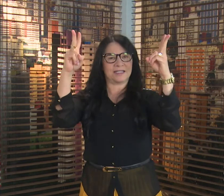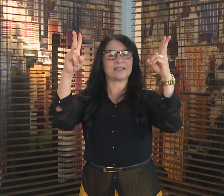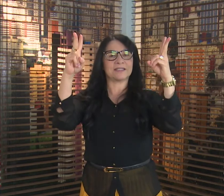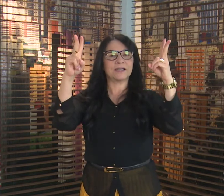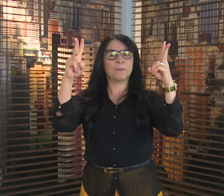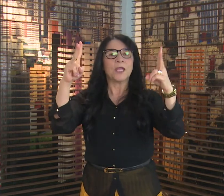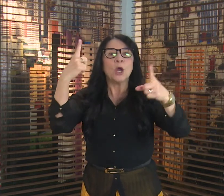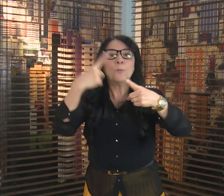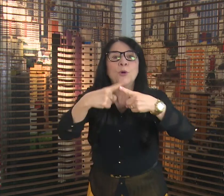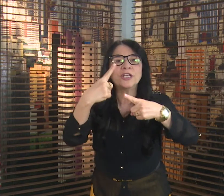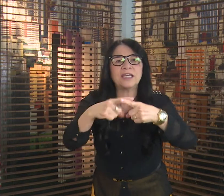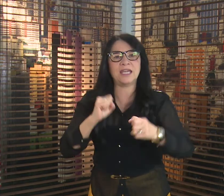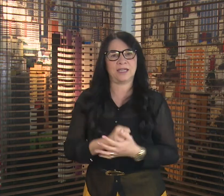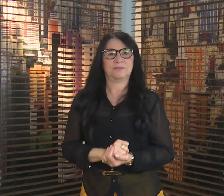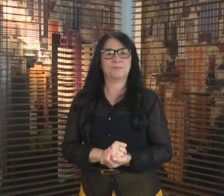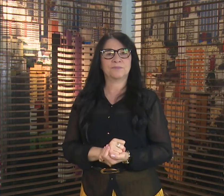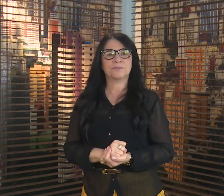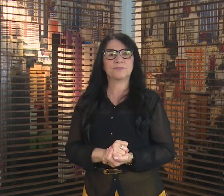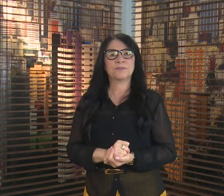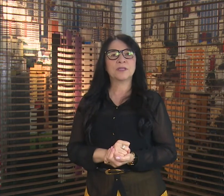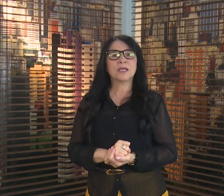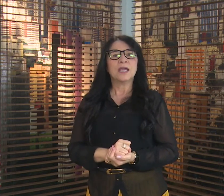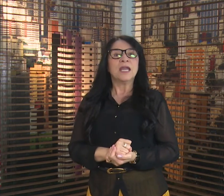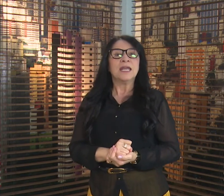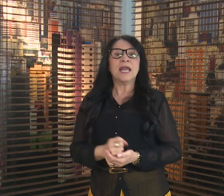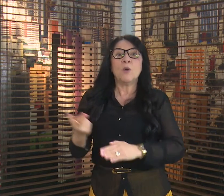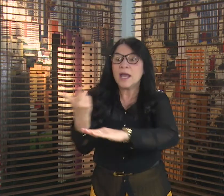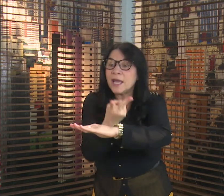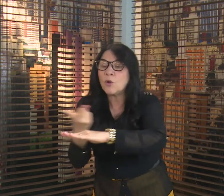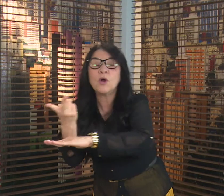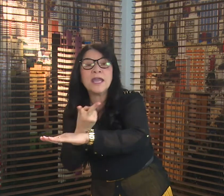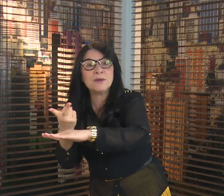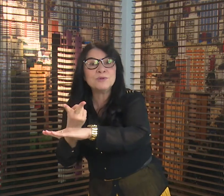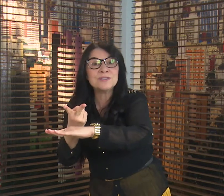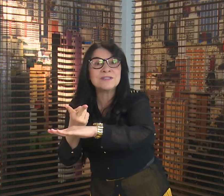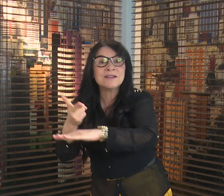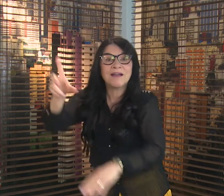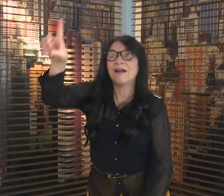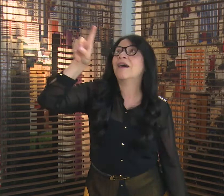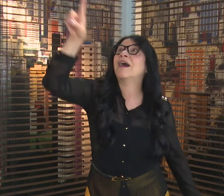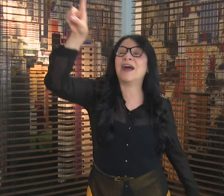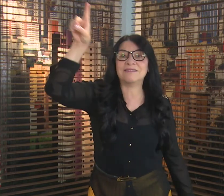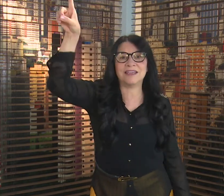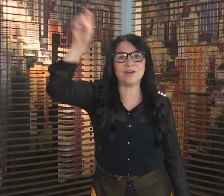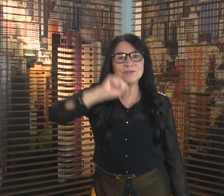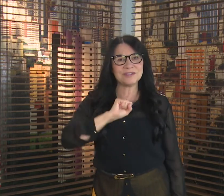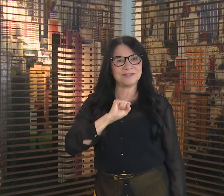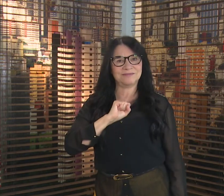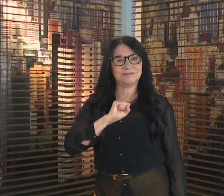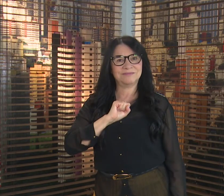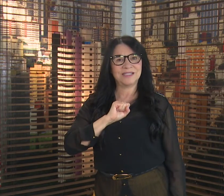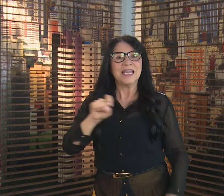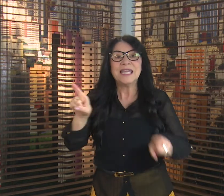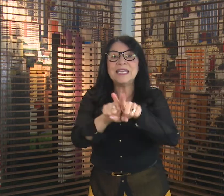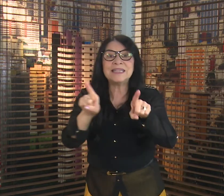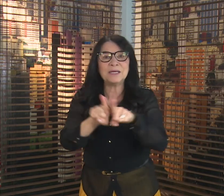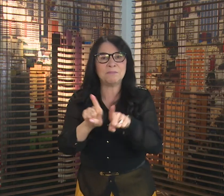vitórias porque não recorremos a Deus e